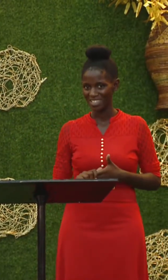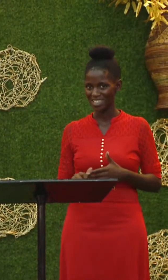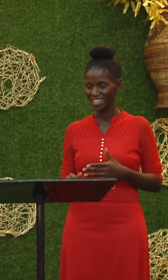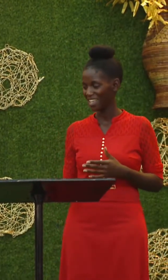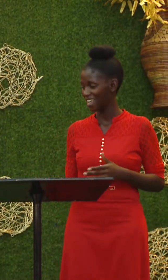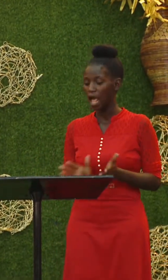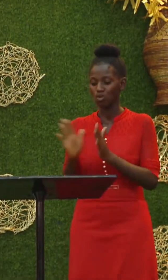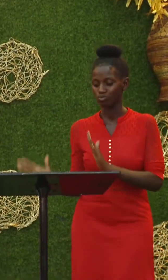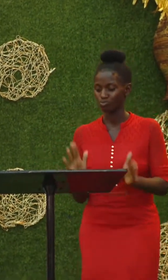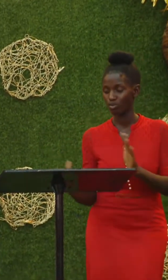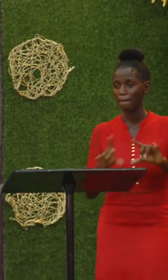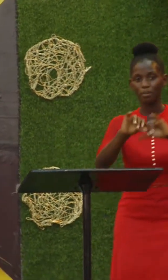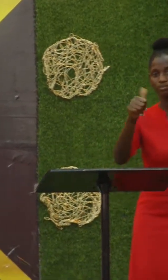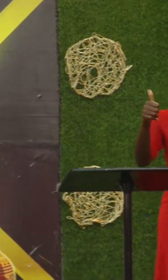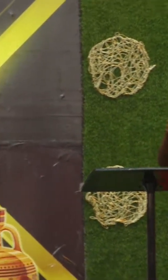Tutegeke.